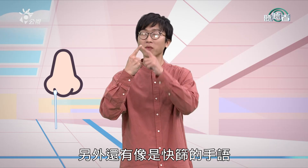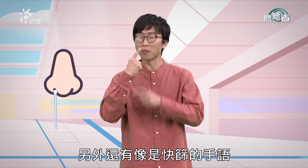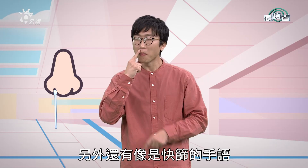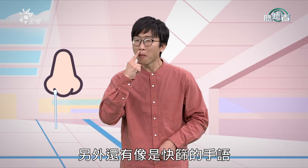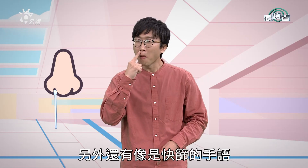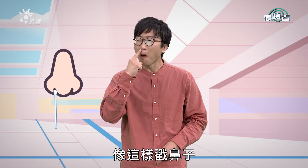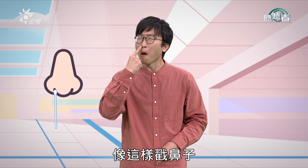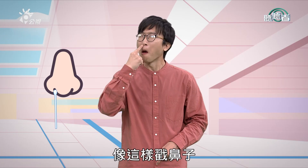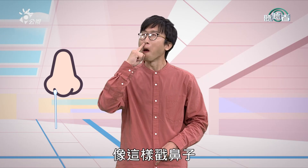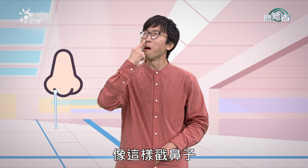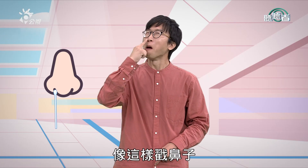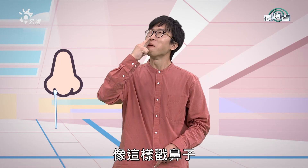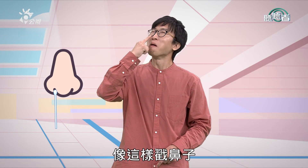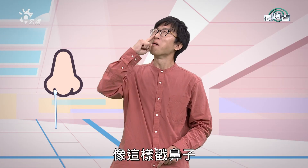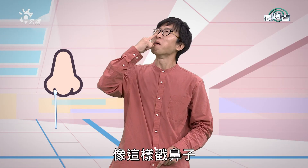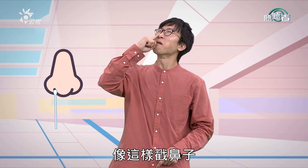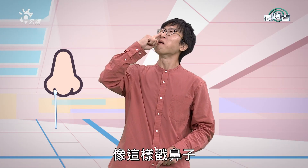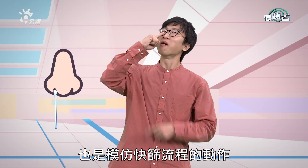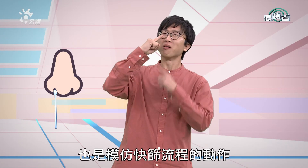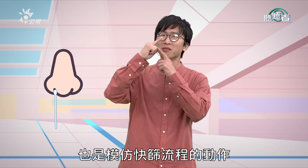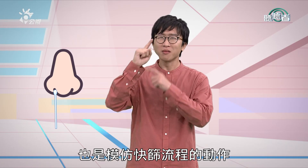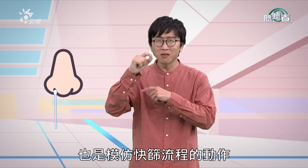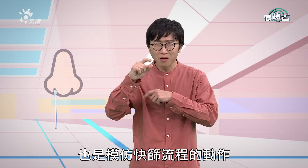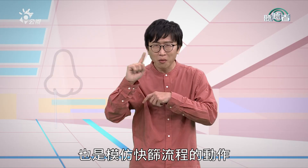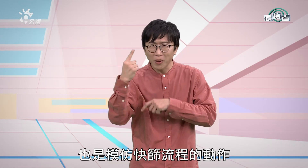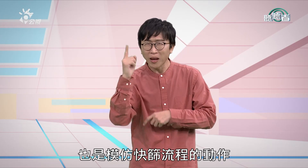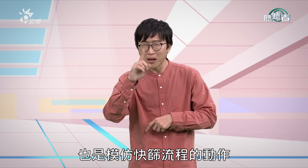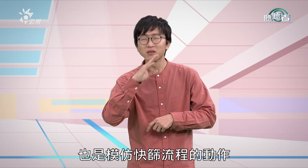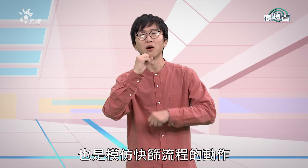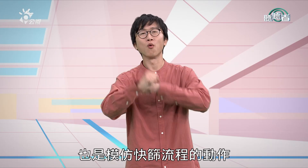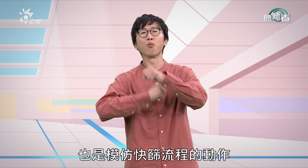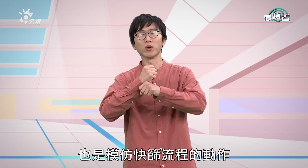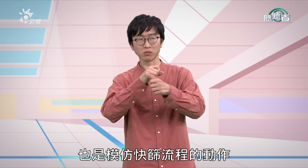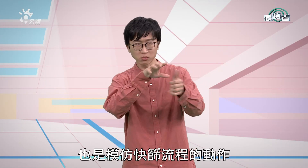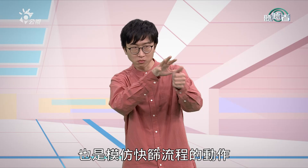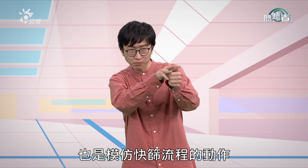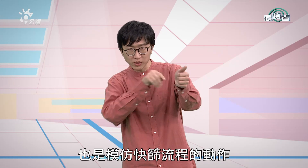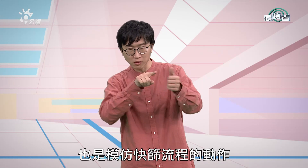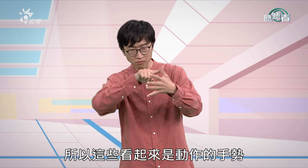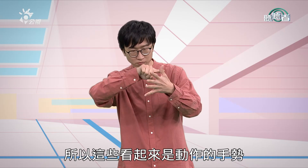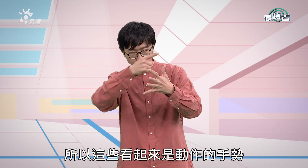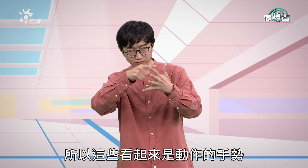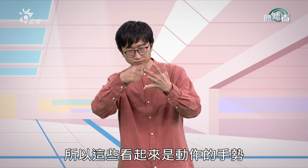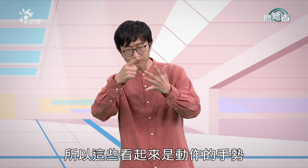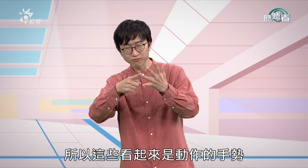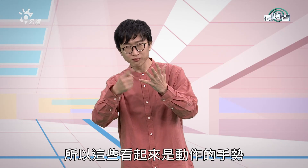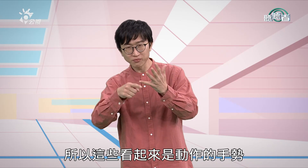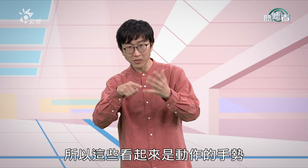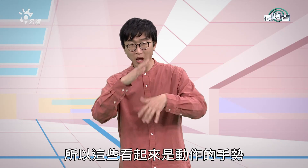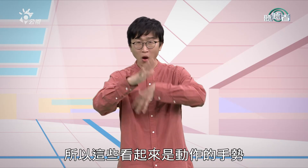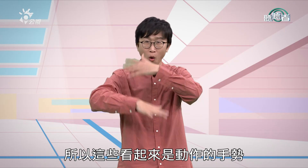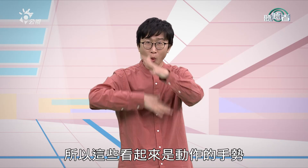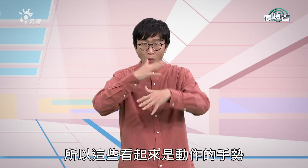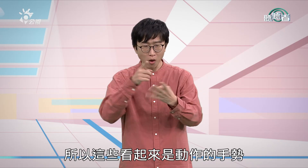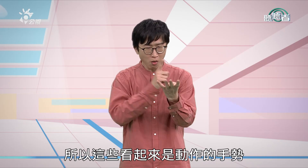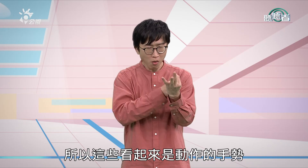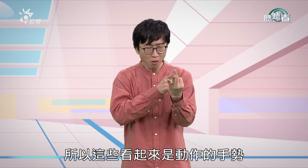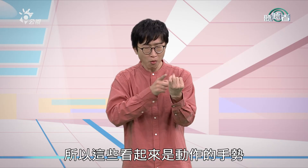的手语，像这样戳鼻子，也是模仿快筛流程的动作呢。所以啊，这些看起来是动作的手